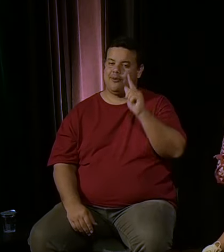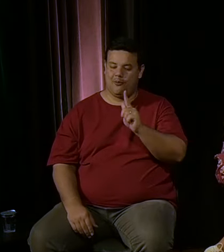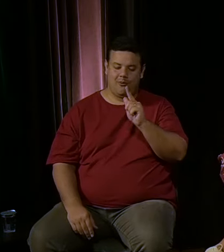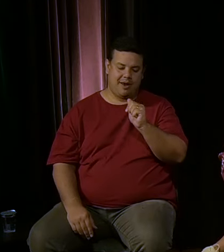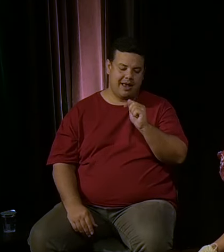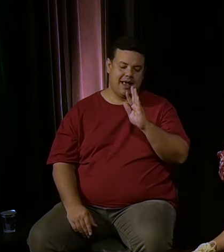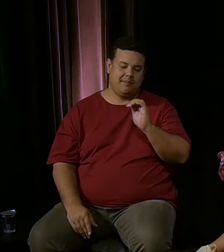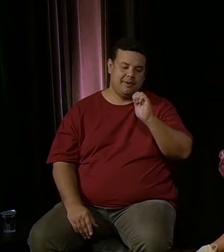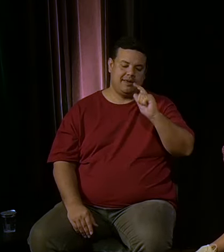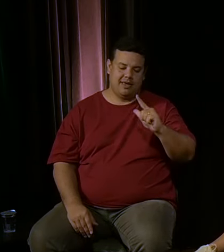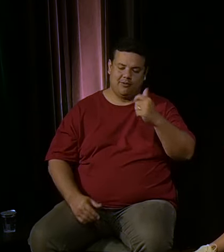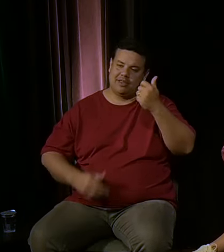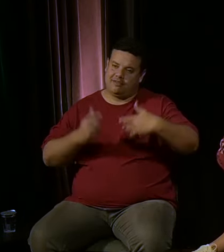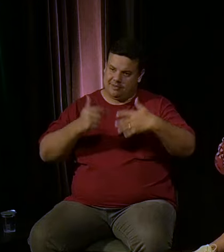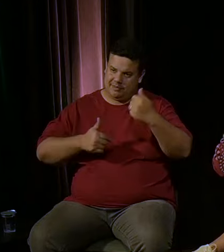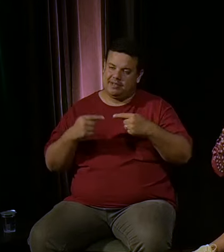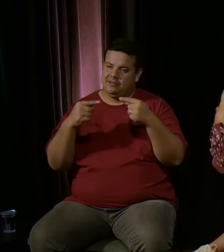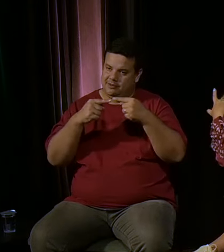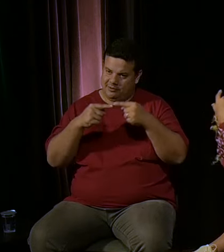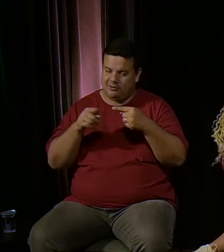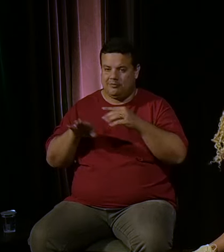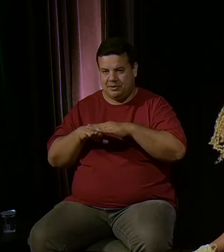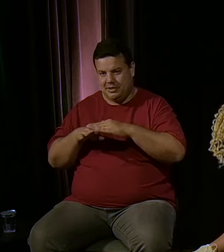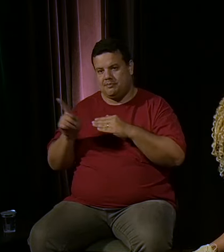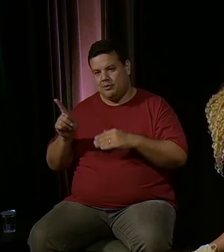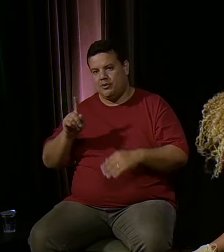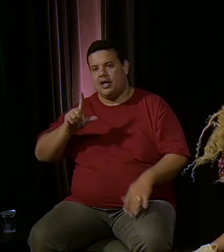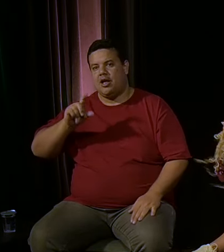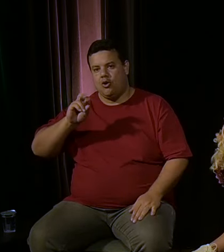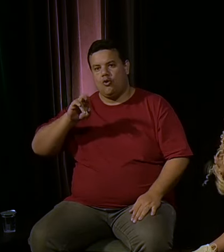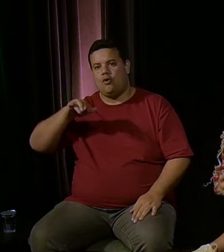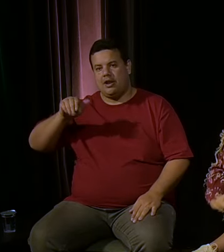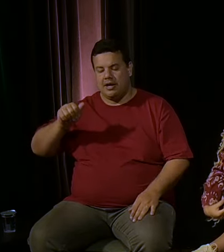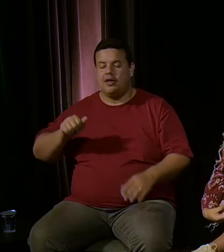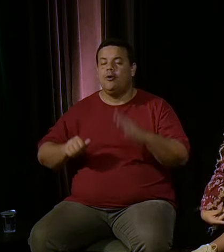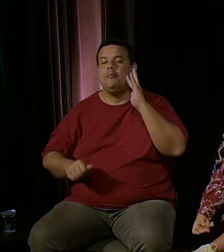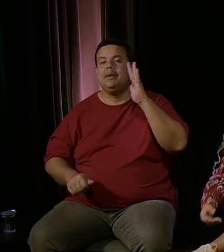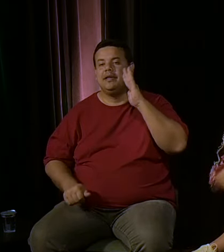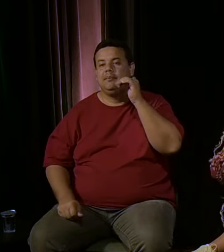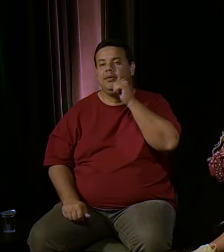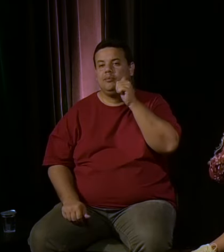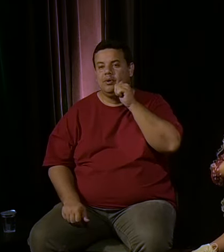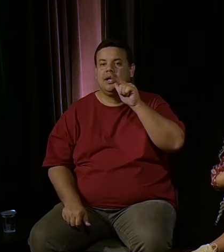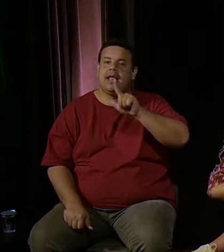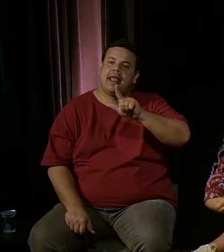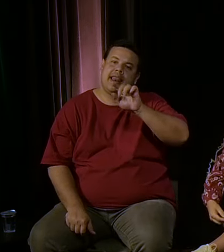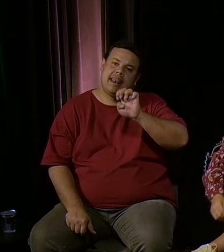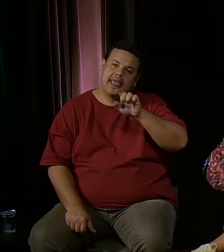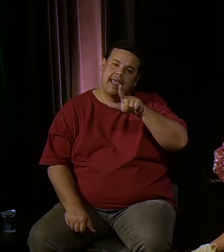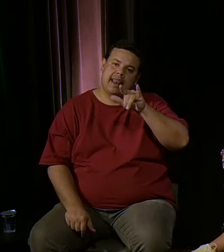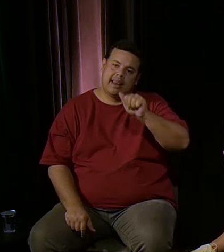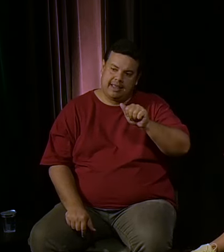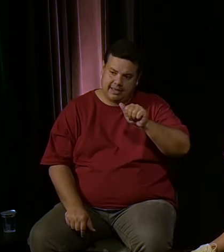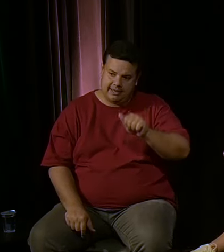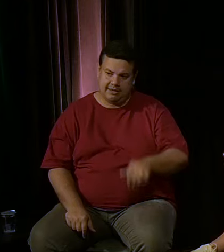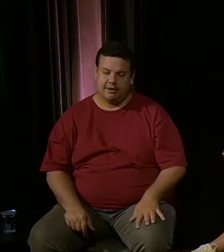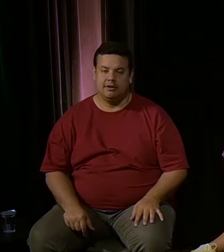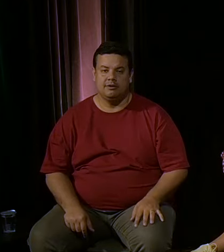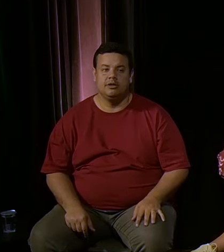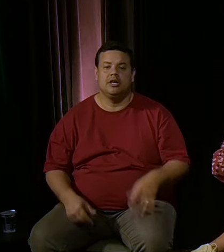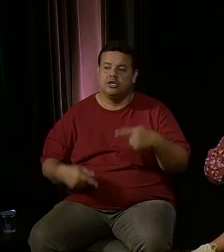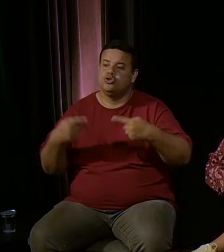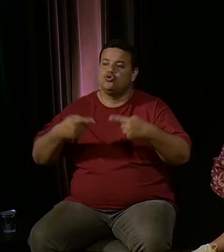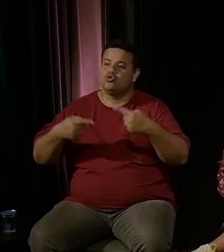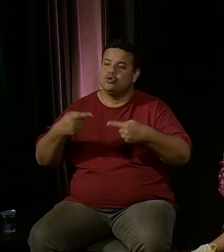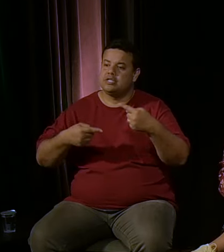conectou completamente com o que a Lorena trouxe agora, que é o pensamento da Lélia. Em relação a essas discussões que estavam